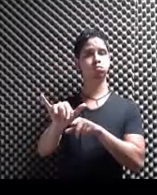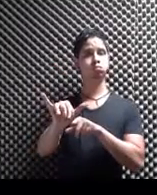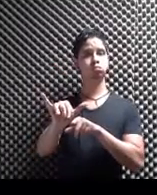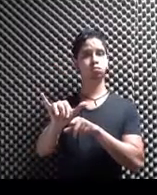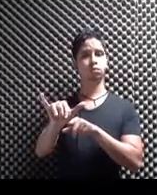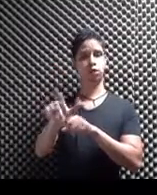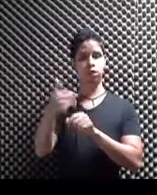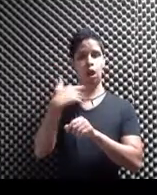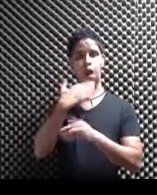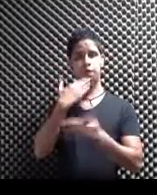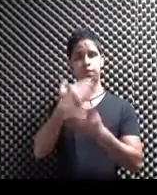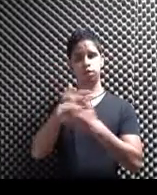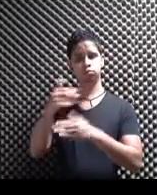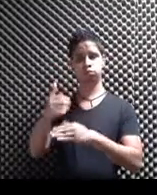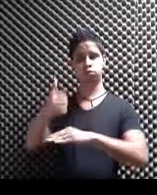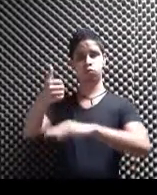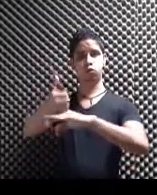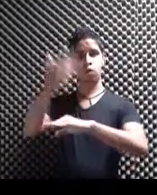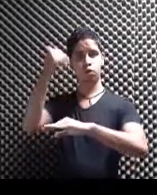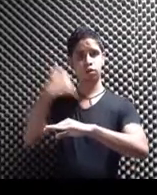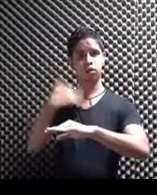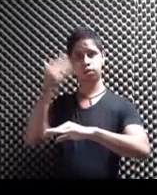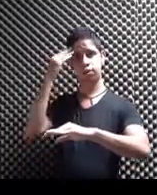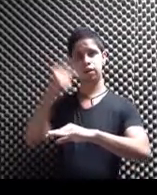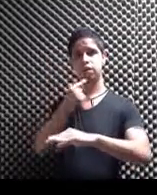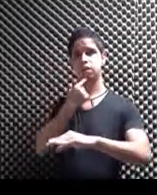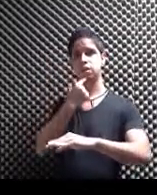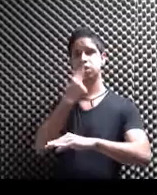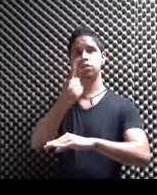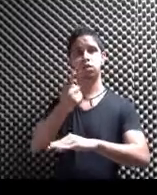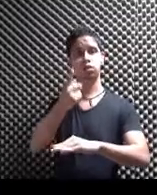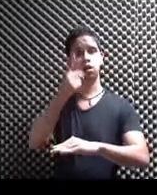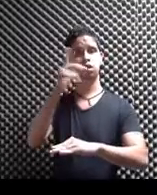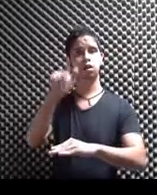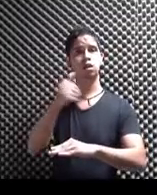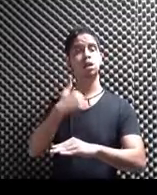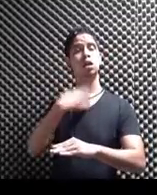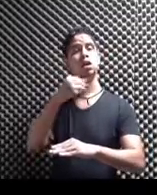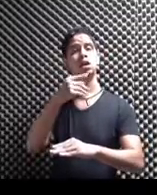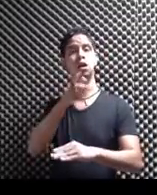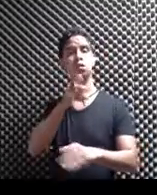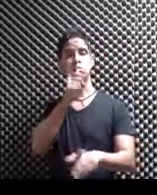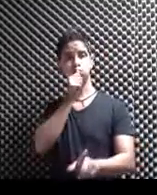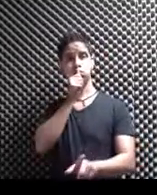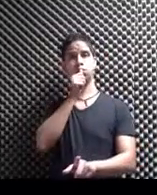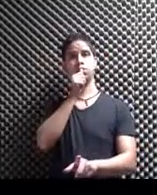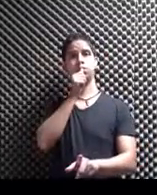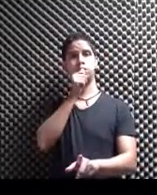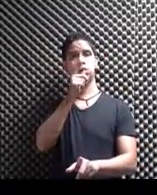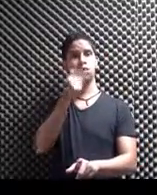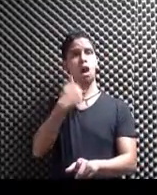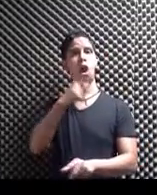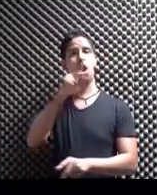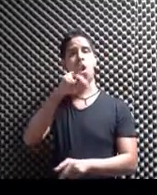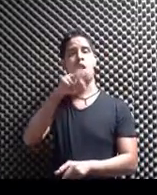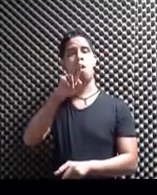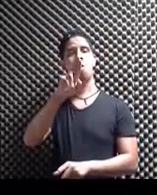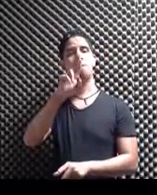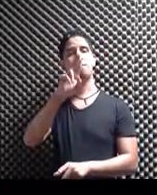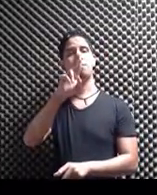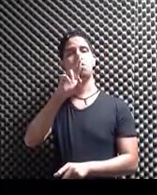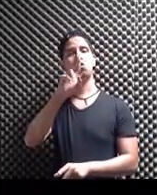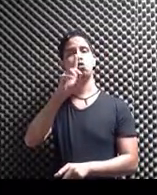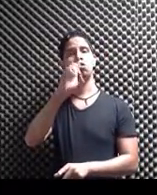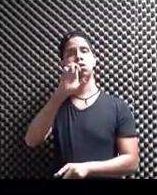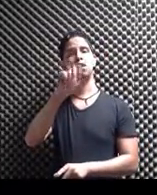ocupando un buen espacio en lo que es saber decir las cosas y guardar prudencia O respetar al otro Lo que es el amarillo y el